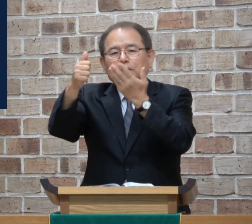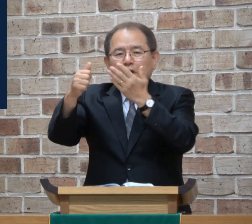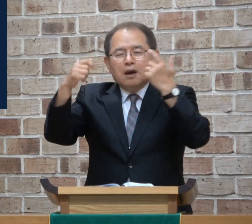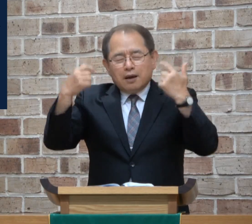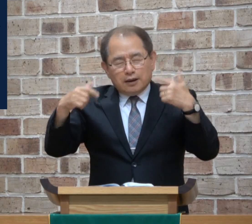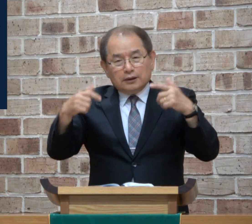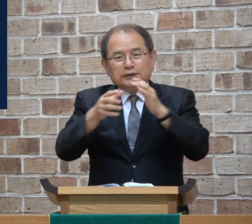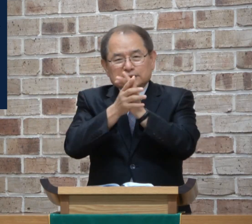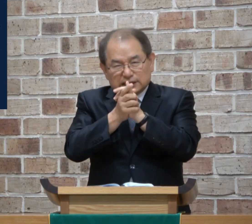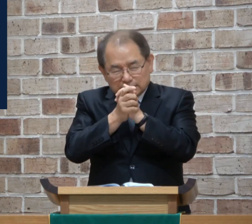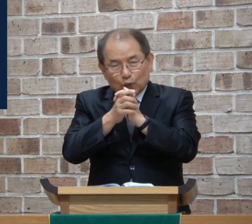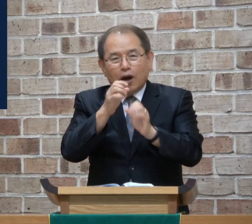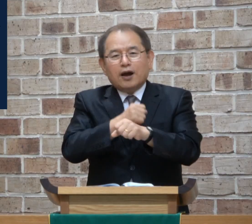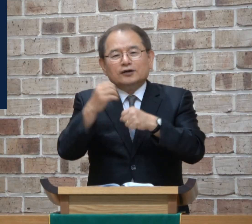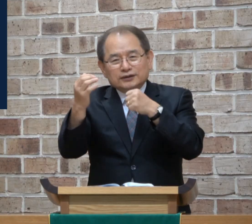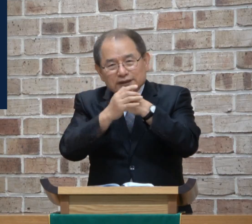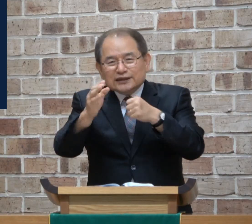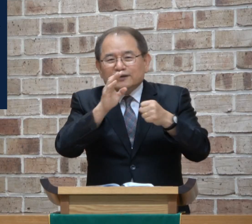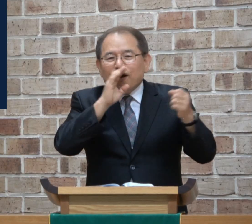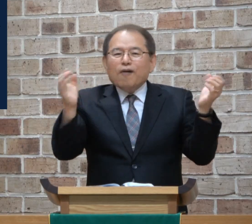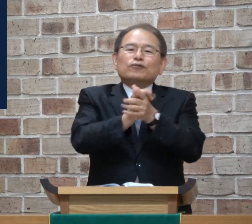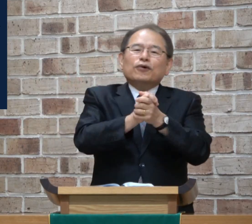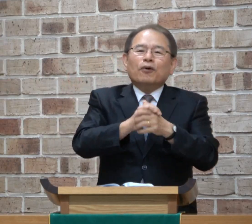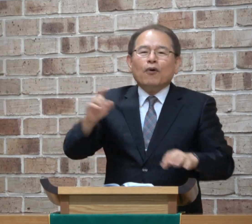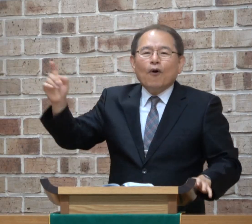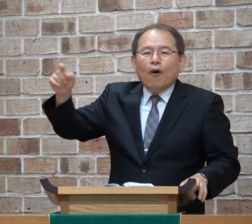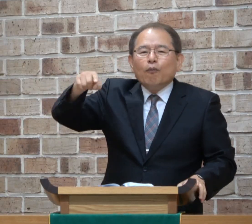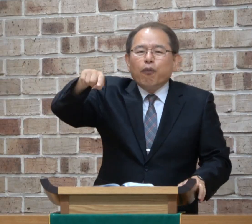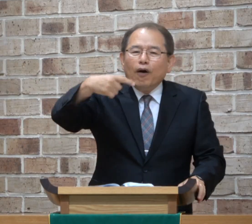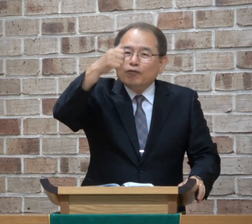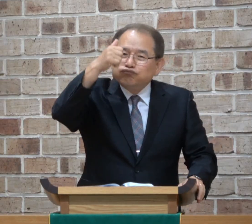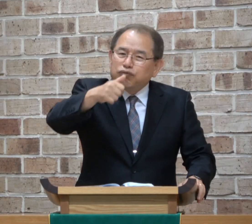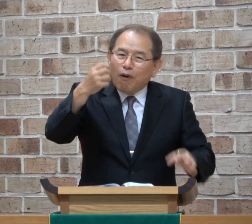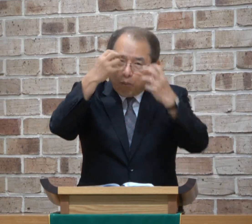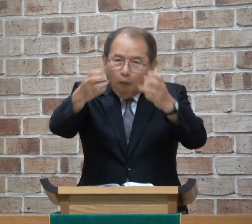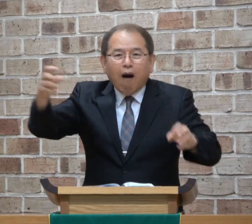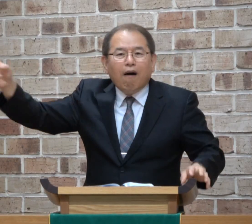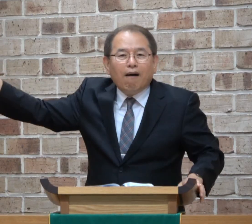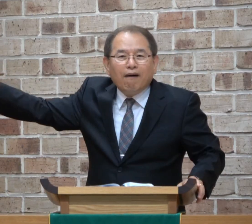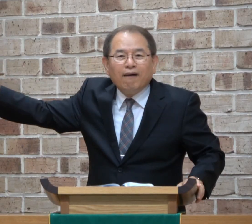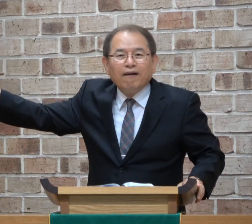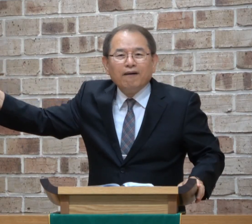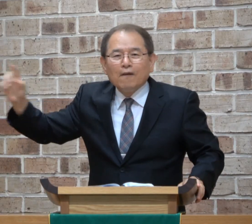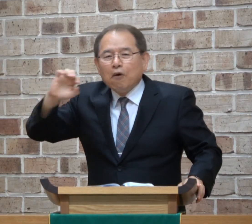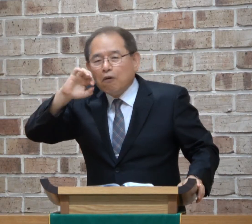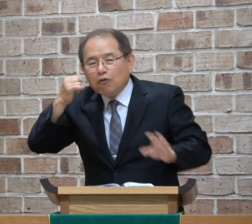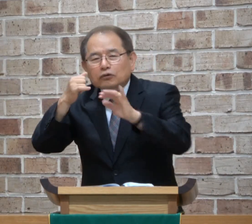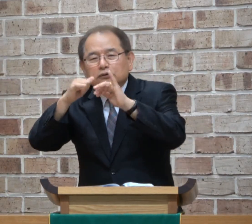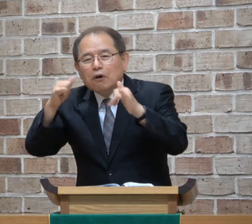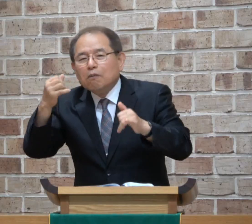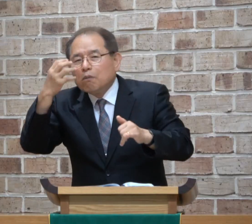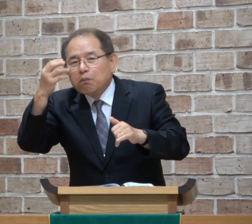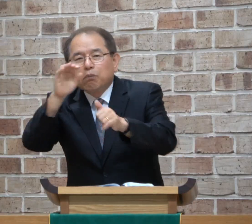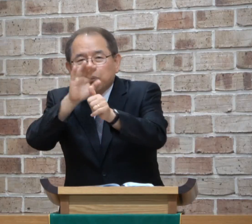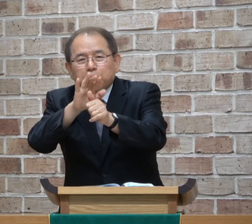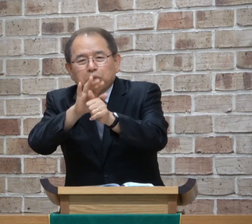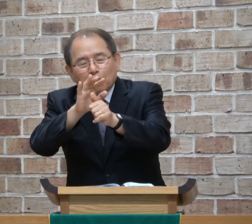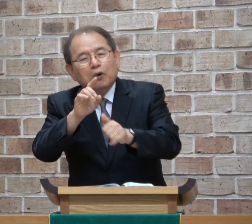하나님께 항상 기도하더니. 아멘. 네. 백부장의 행실이 너무나 대단합니다. 어려운 사람들을